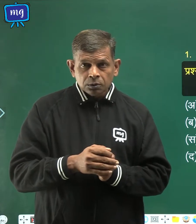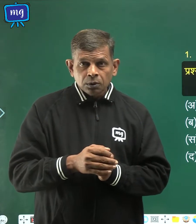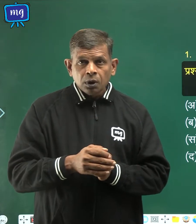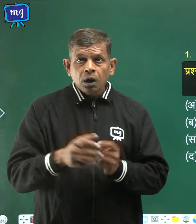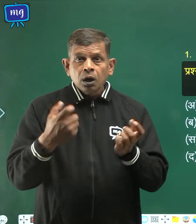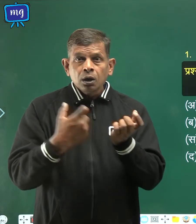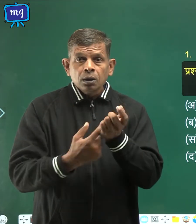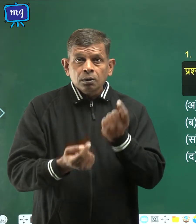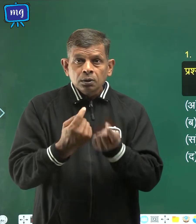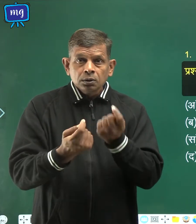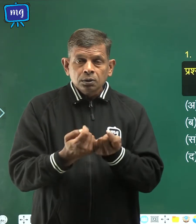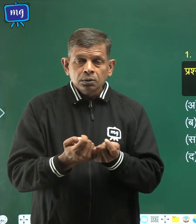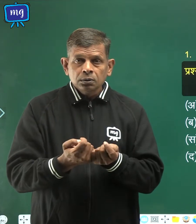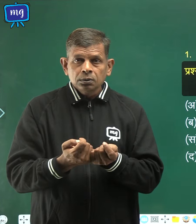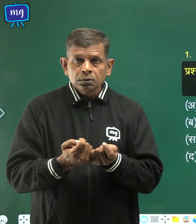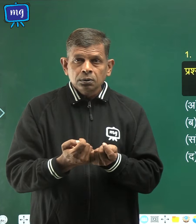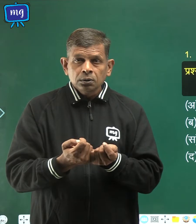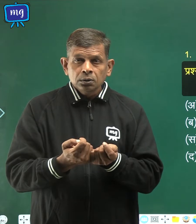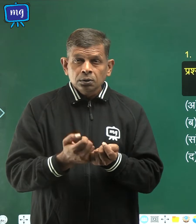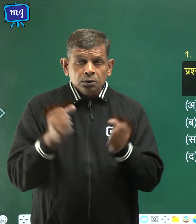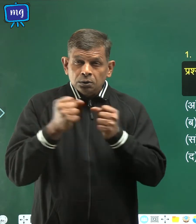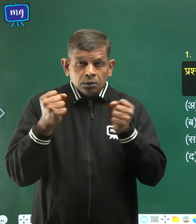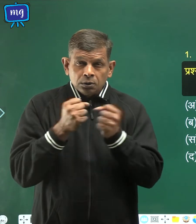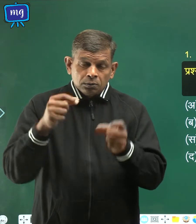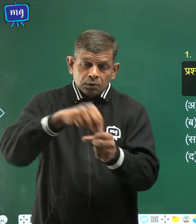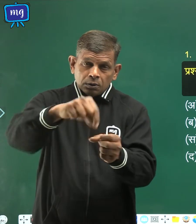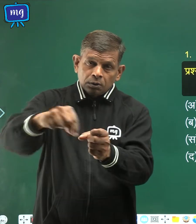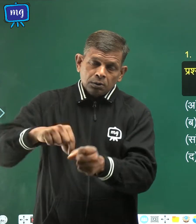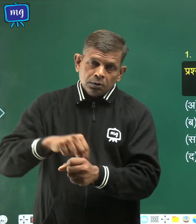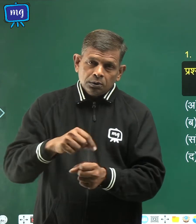रबी फसल सर्दी में लगाई जाती है,